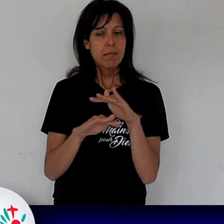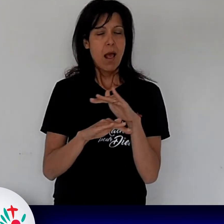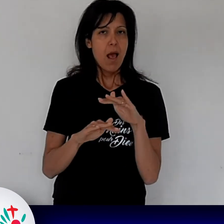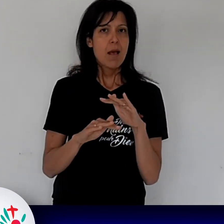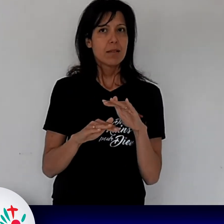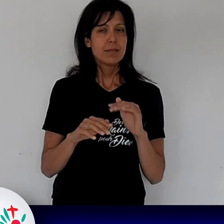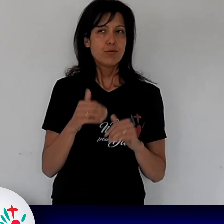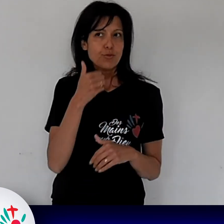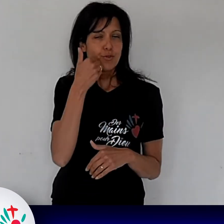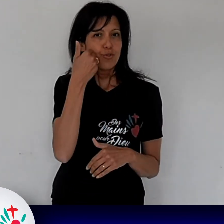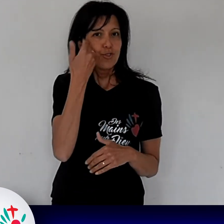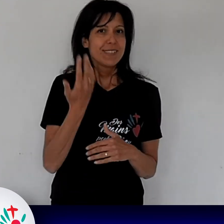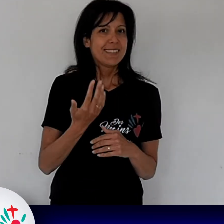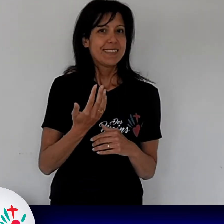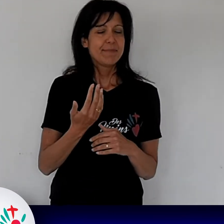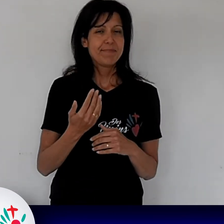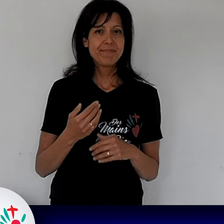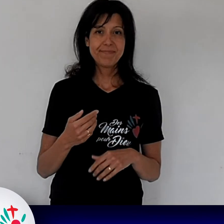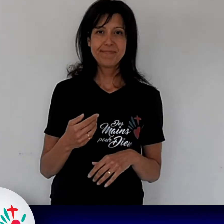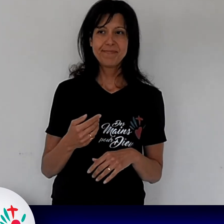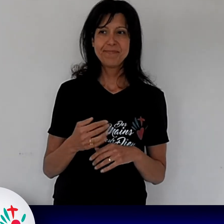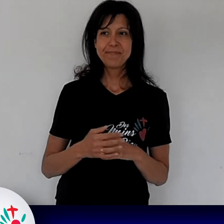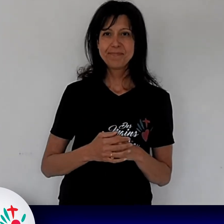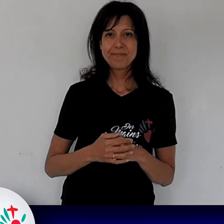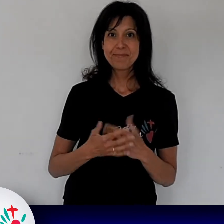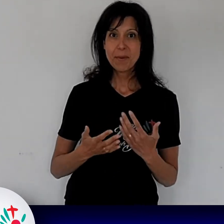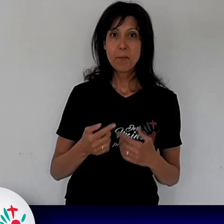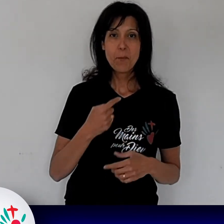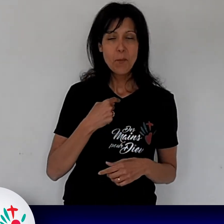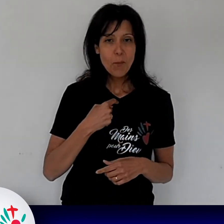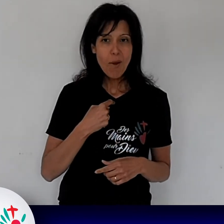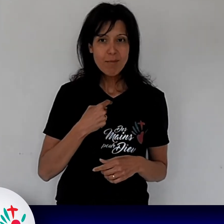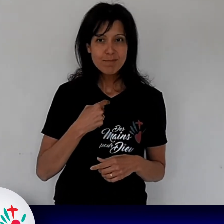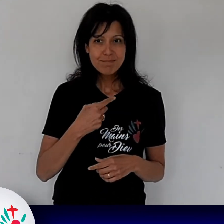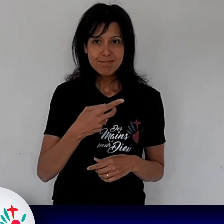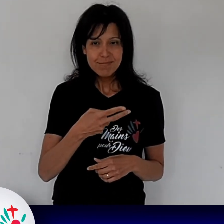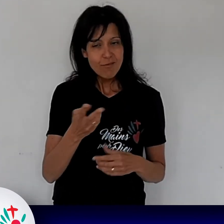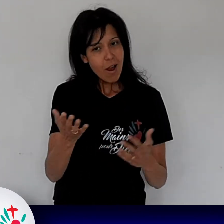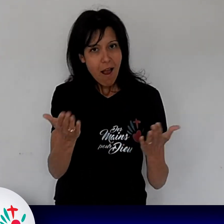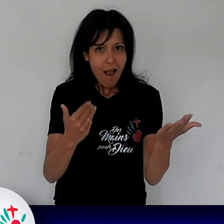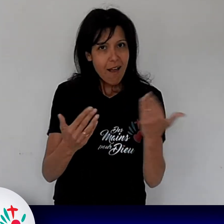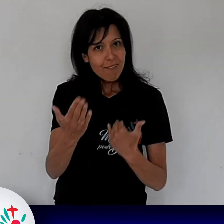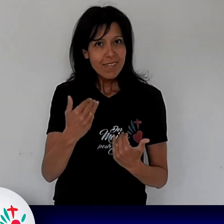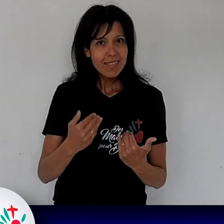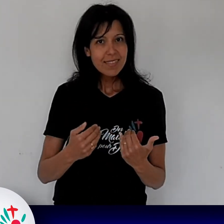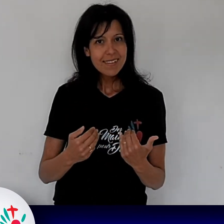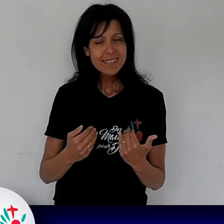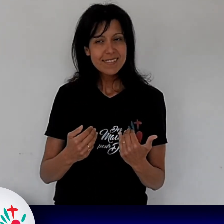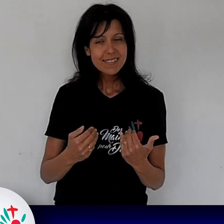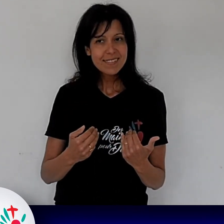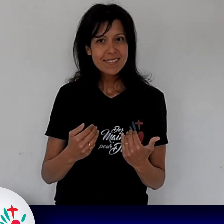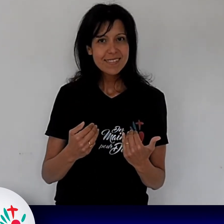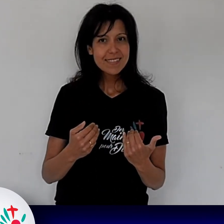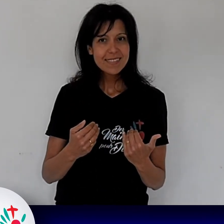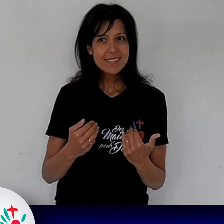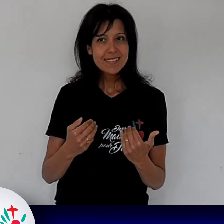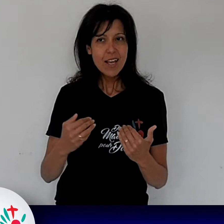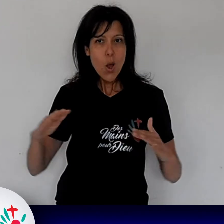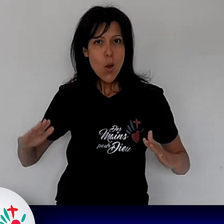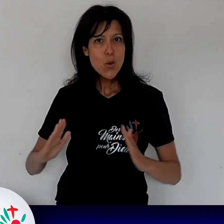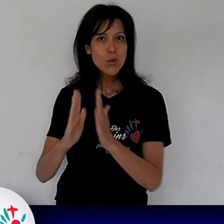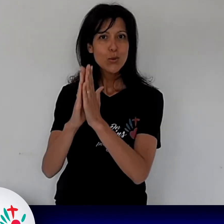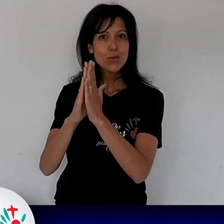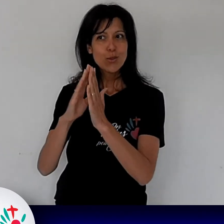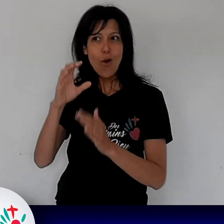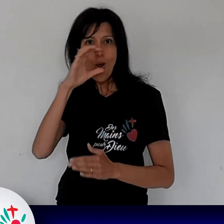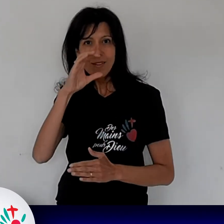vous inviter à venir à Andenne voir nos frères africains lorsqu'ils chantent les louanges à Dieu, comment ils bougent, comment